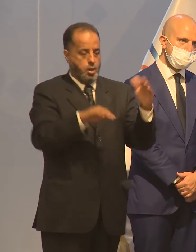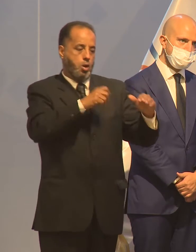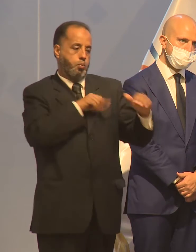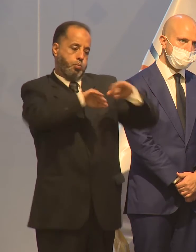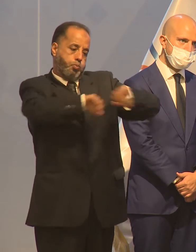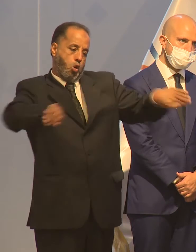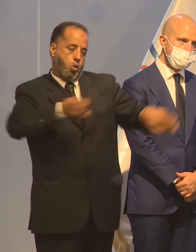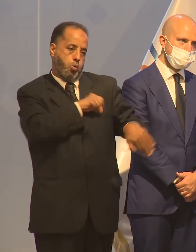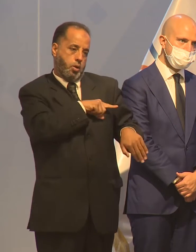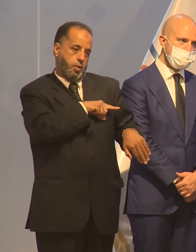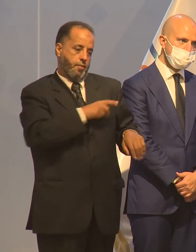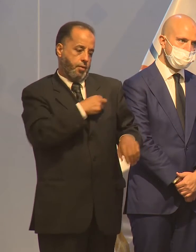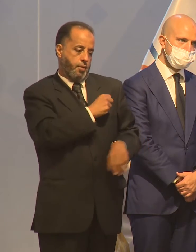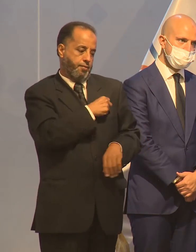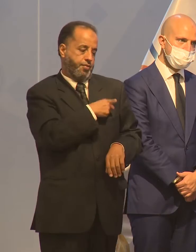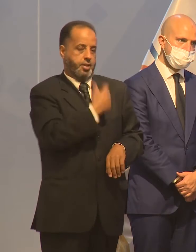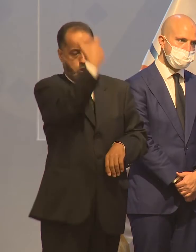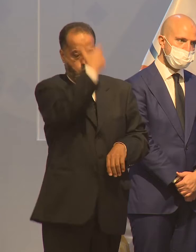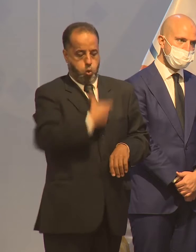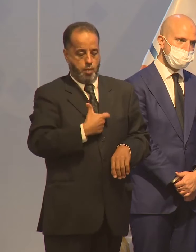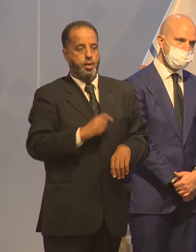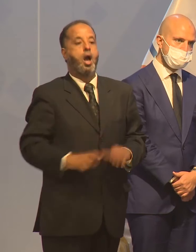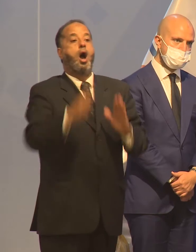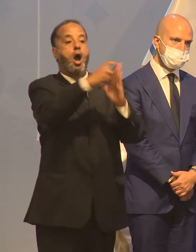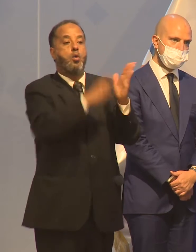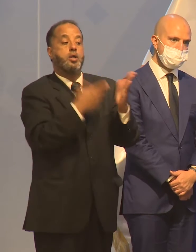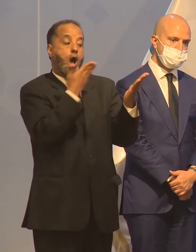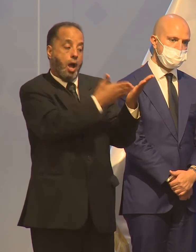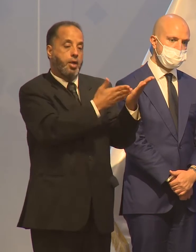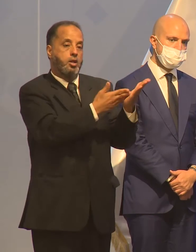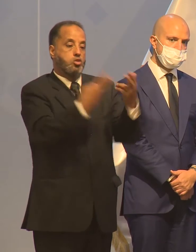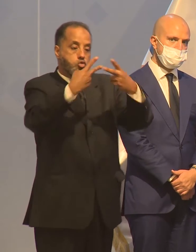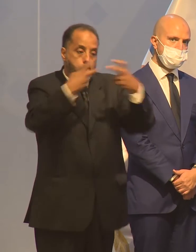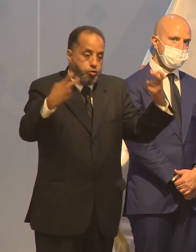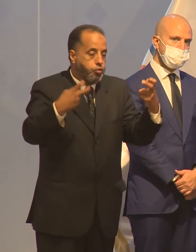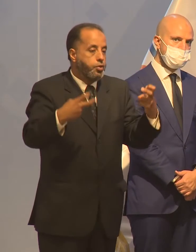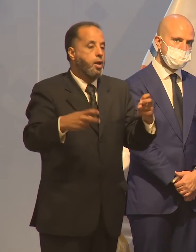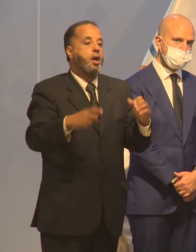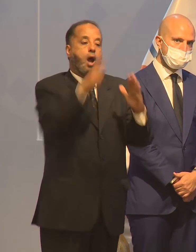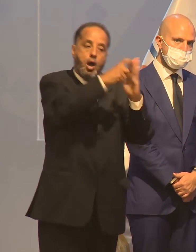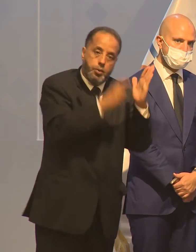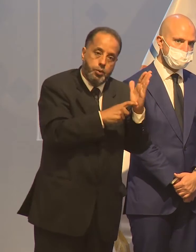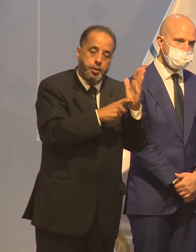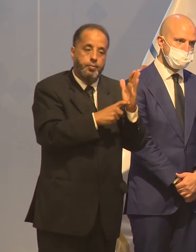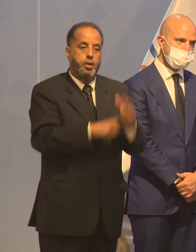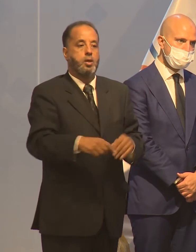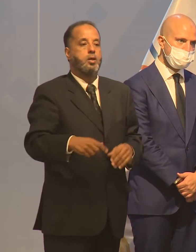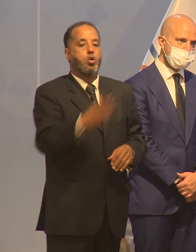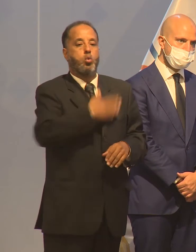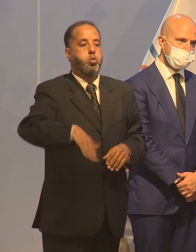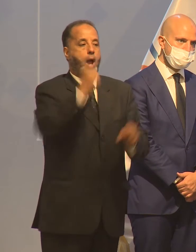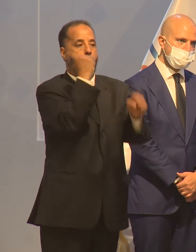على نظام الفردي. وبالتالي القوانين هي اللي بتصيغ إجراءاتنا التنفيذية، لوائحنا